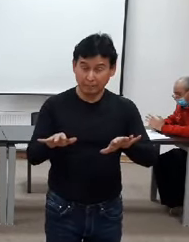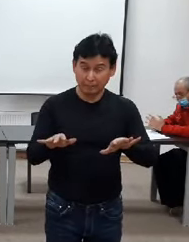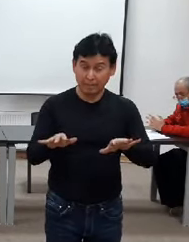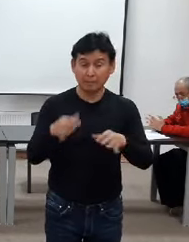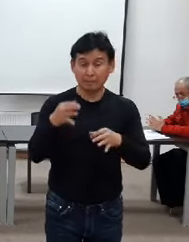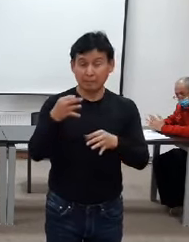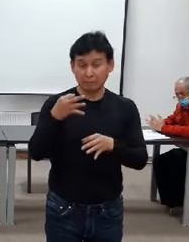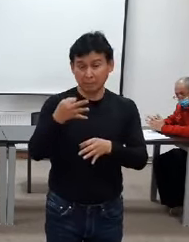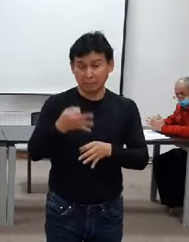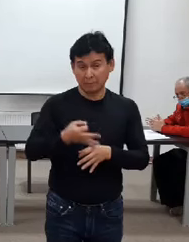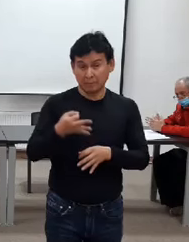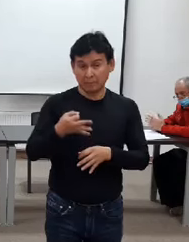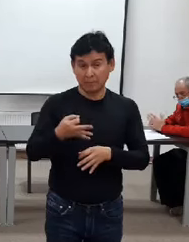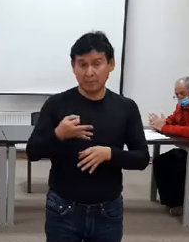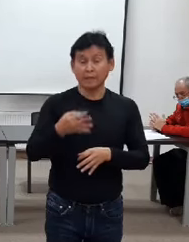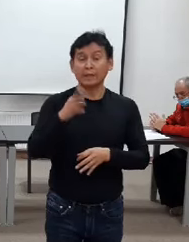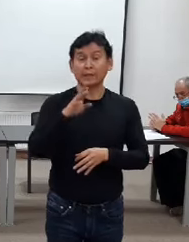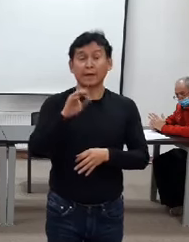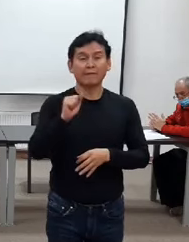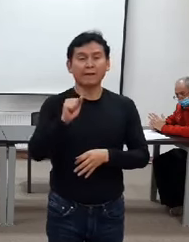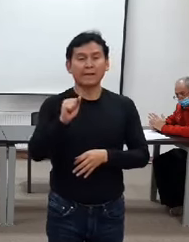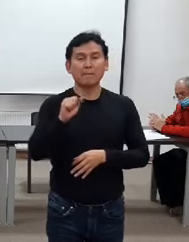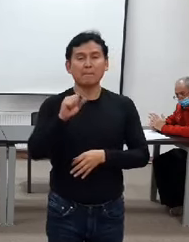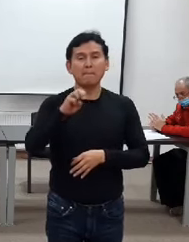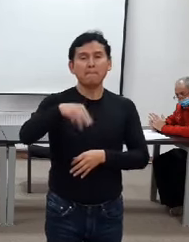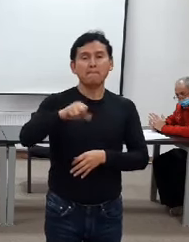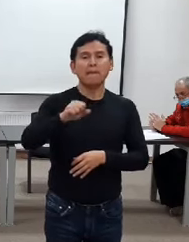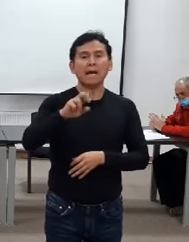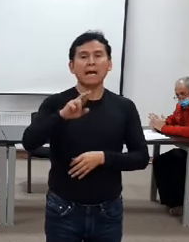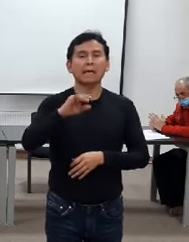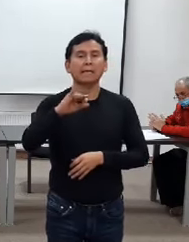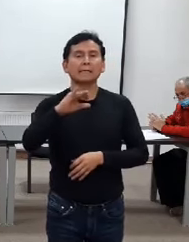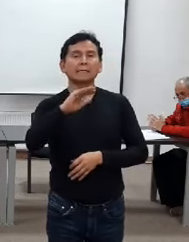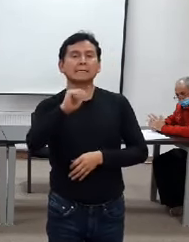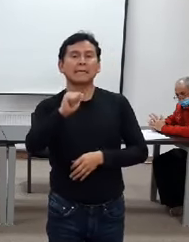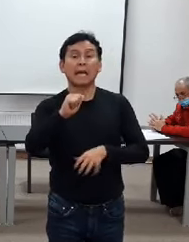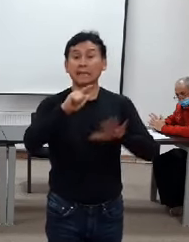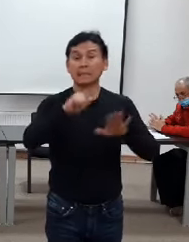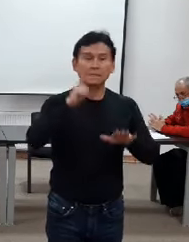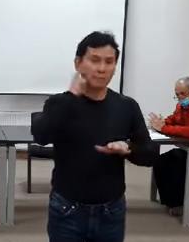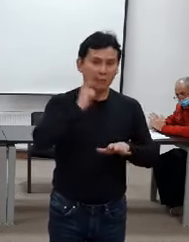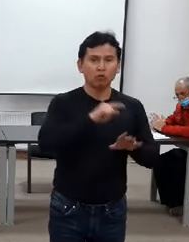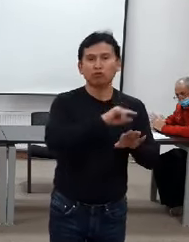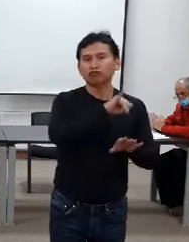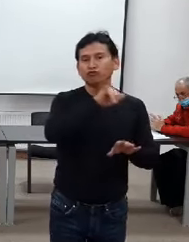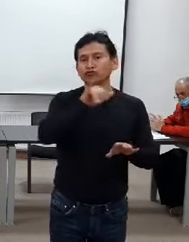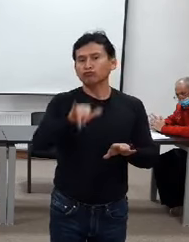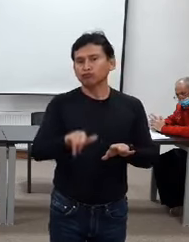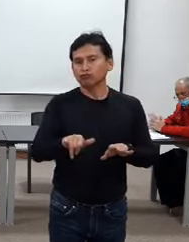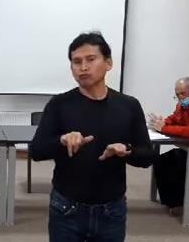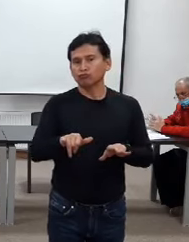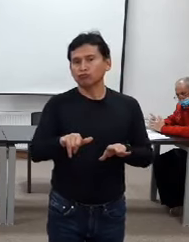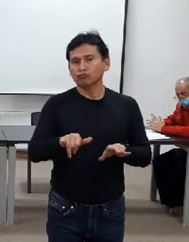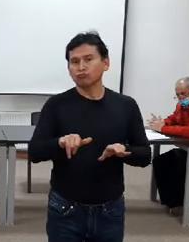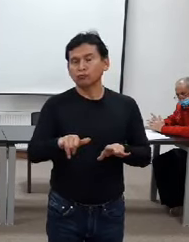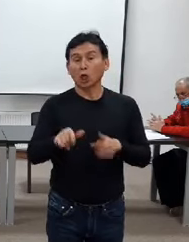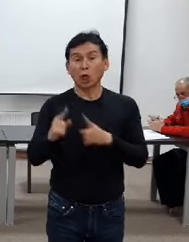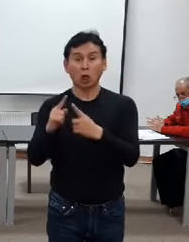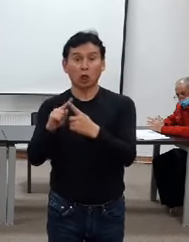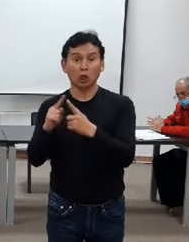consejera regional Marcia Rafael, dado que ella venía en el vuelo del 17 de mayo, y si sus